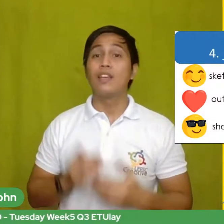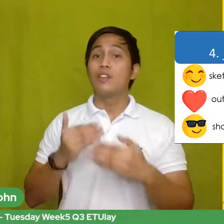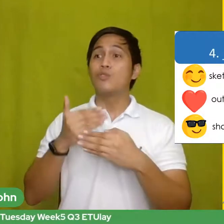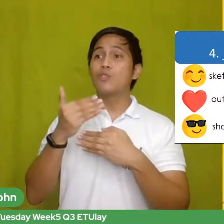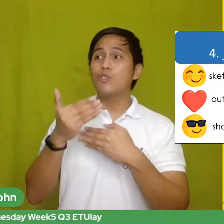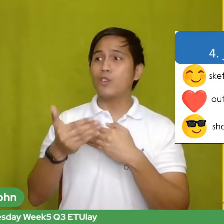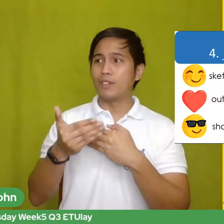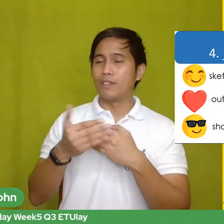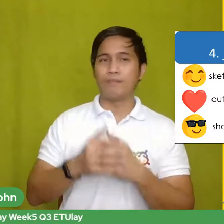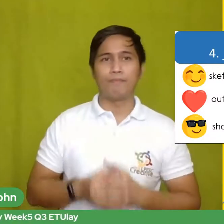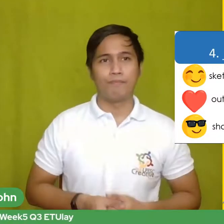Susunod.